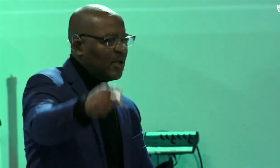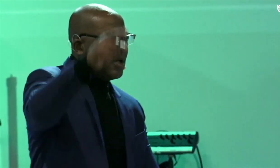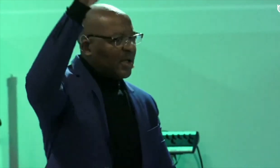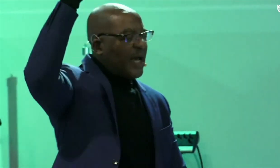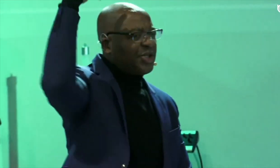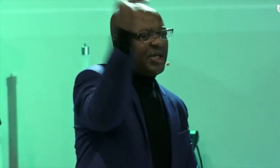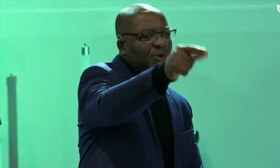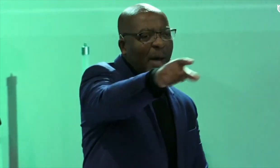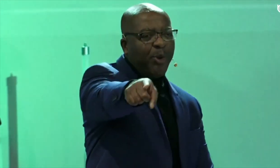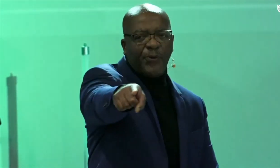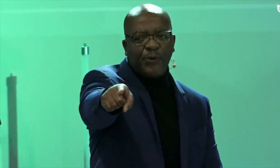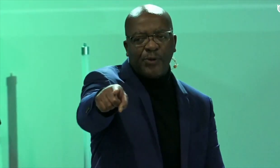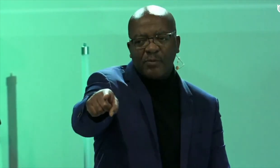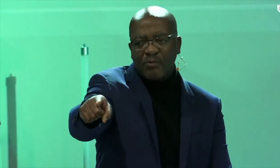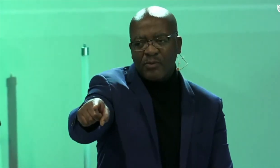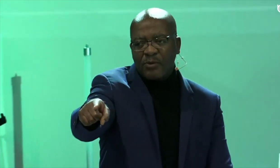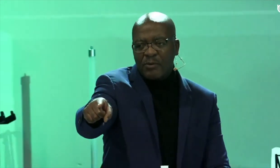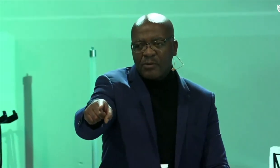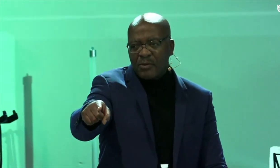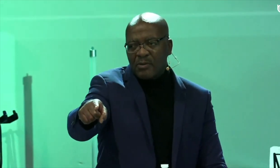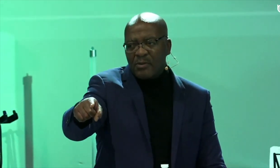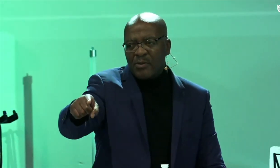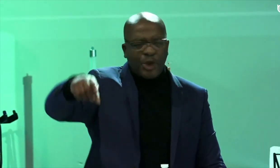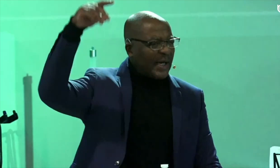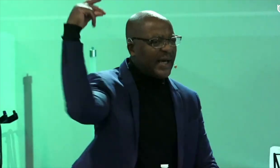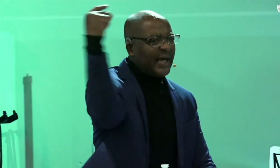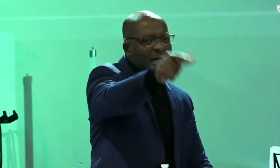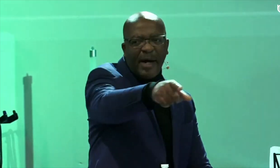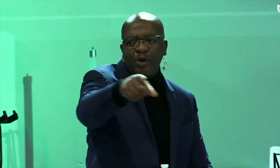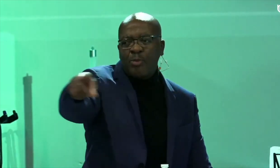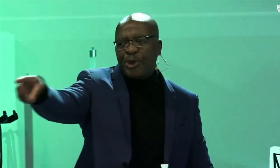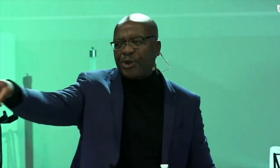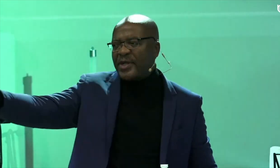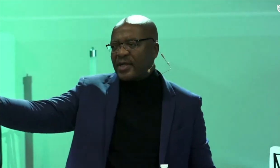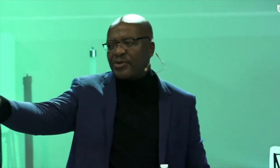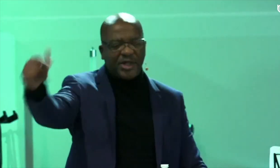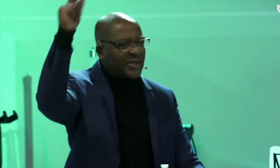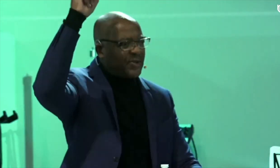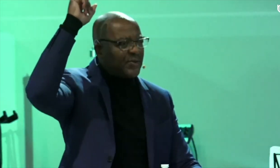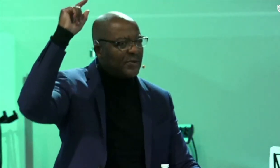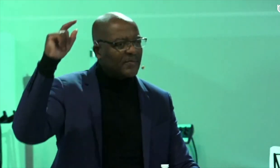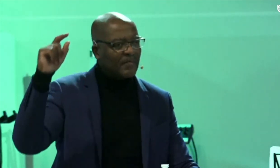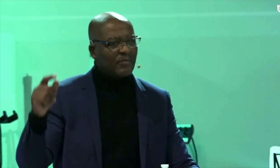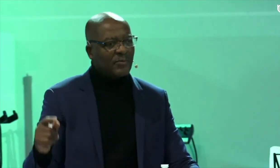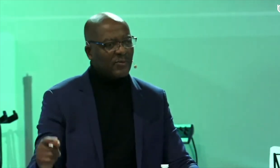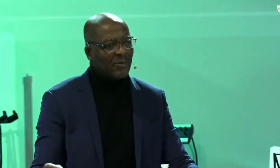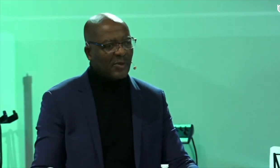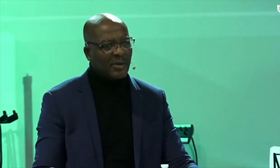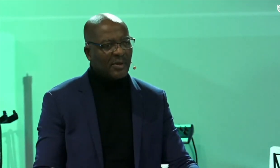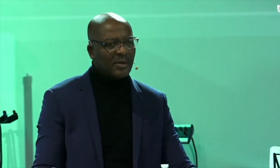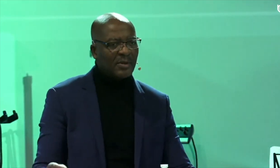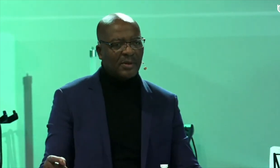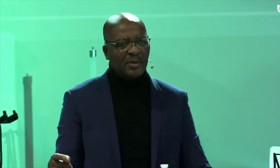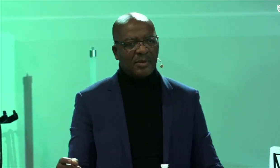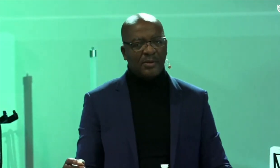the healing. Car Jésus a pourvu. Because the Lord Jesus provided. Sois guéri par le nom puissant de Jésus. By the name of Jesus.